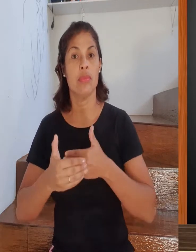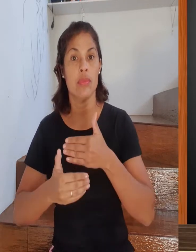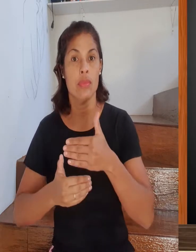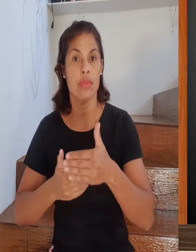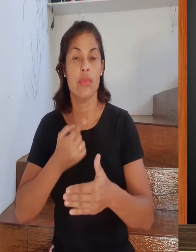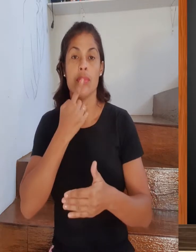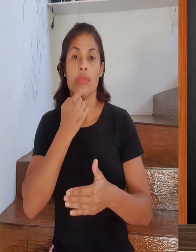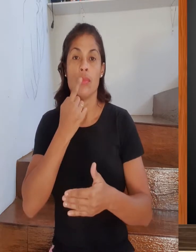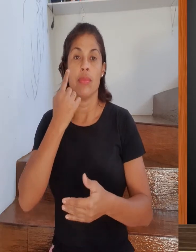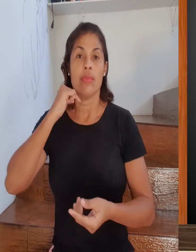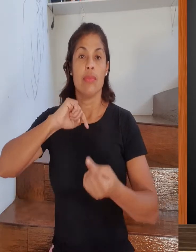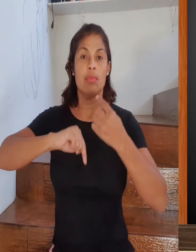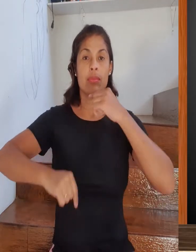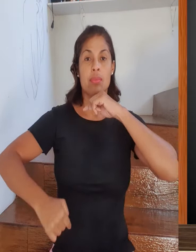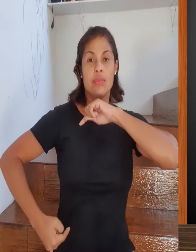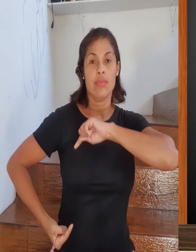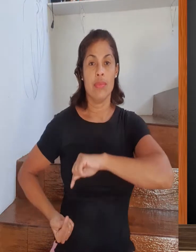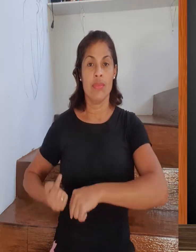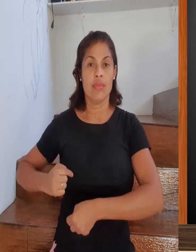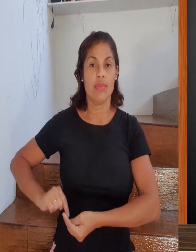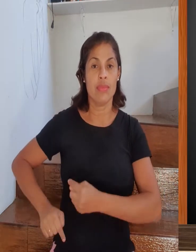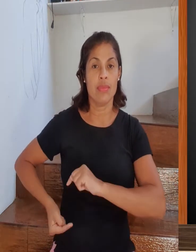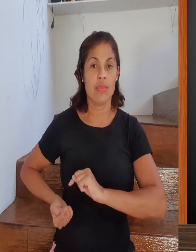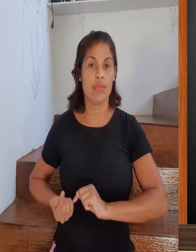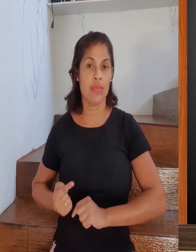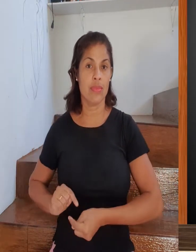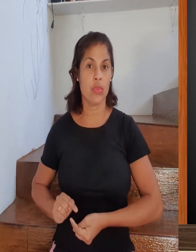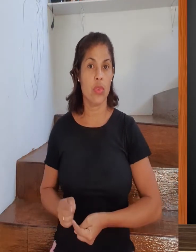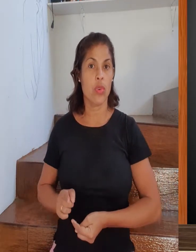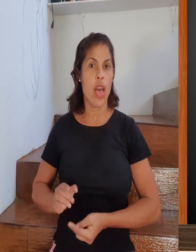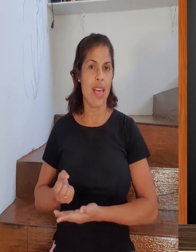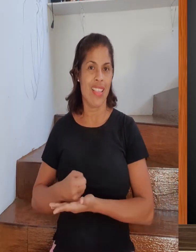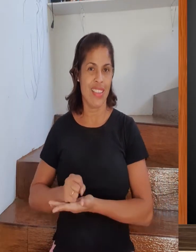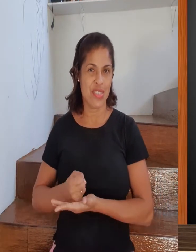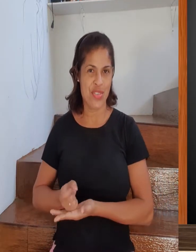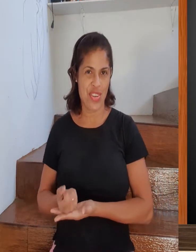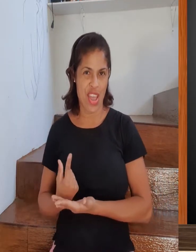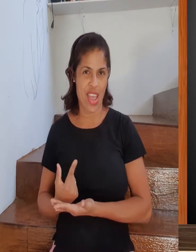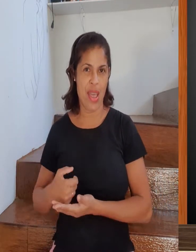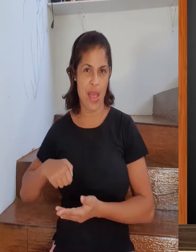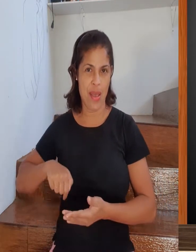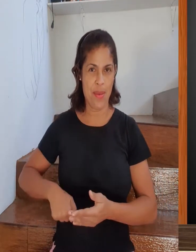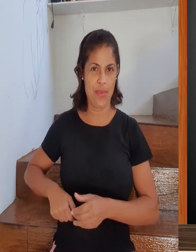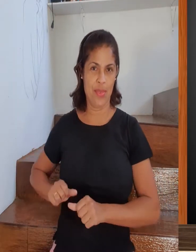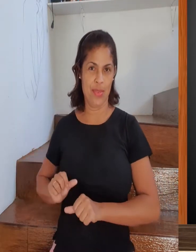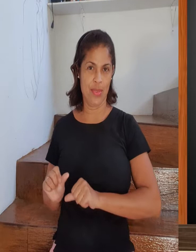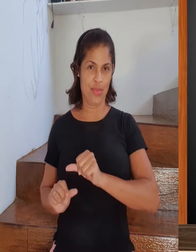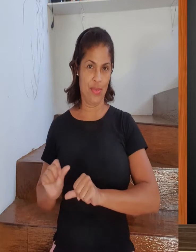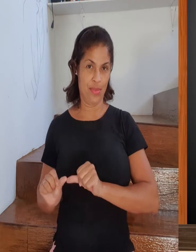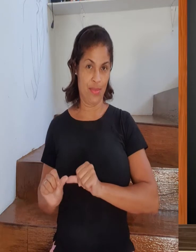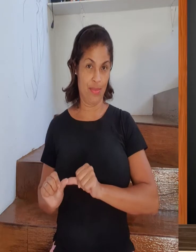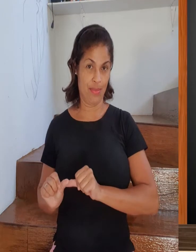À medida em que o sangue perfunde o fígado, uma parte da dose do fármaco administrado